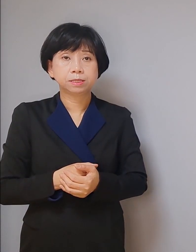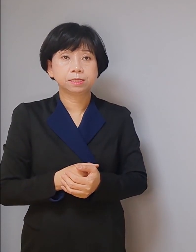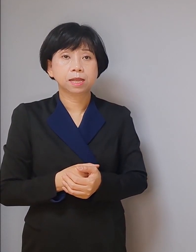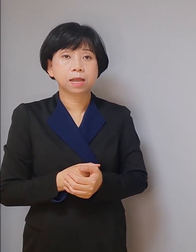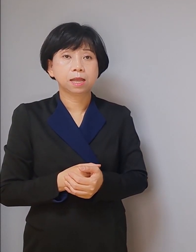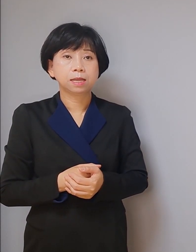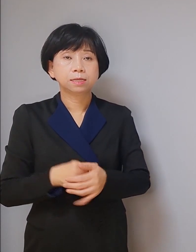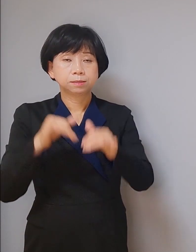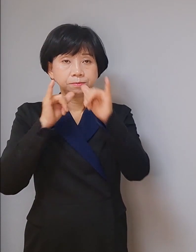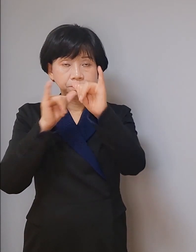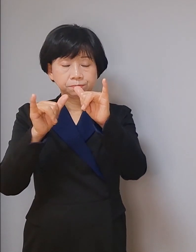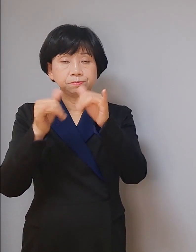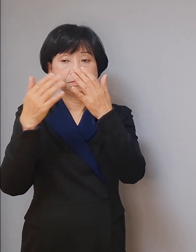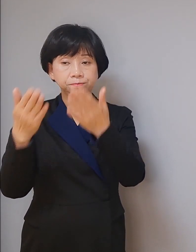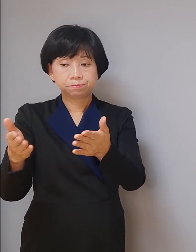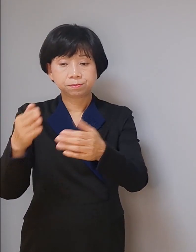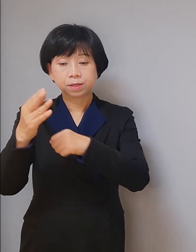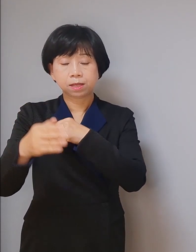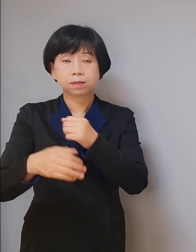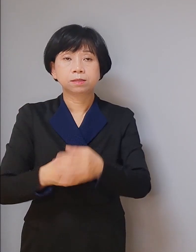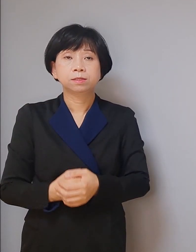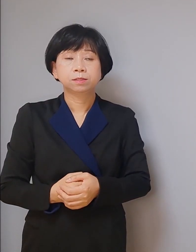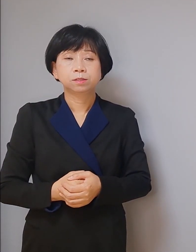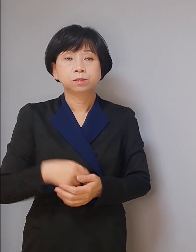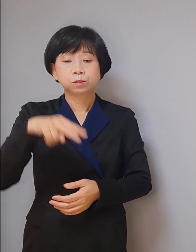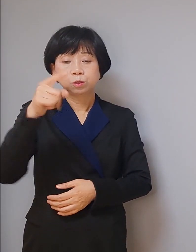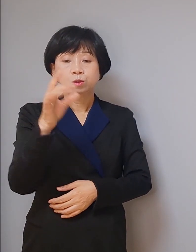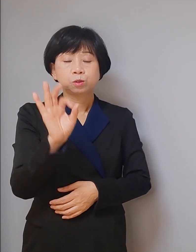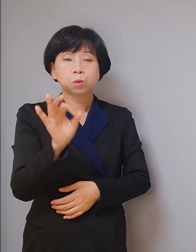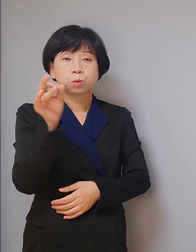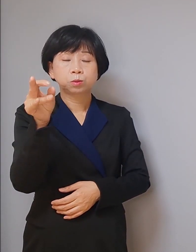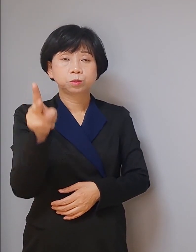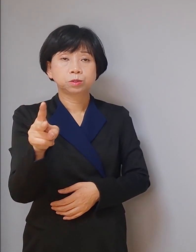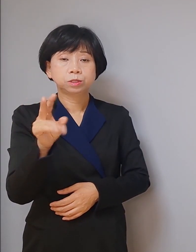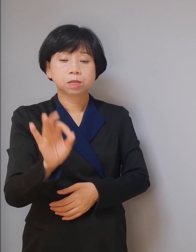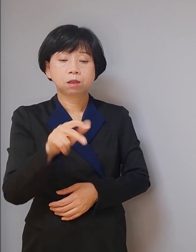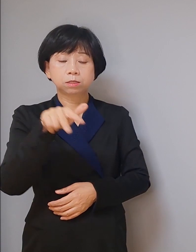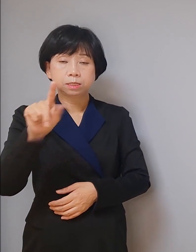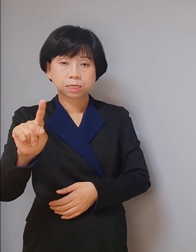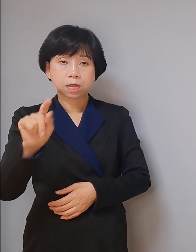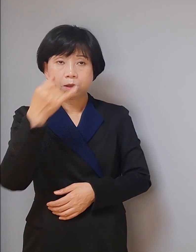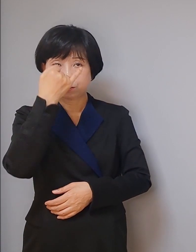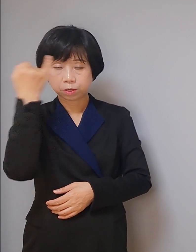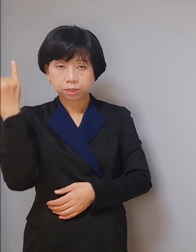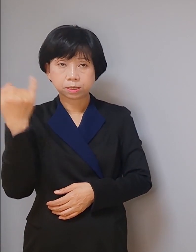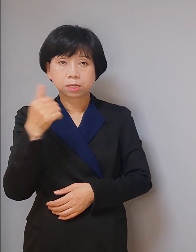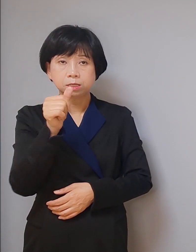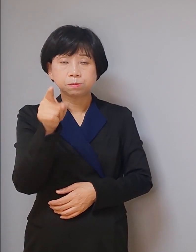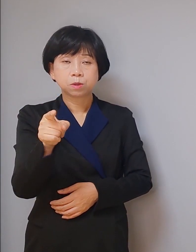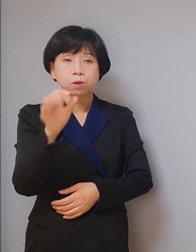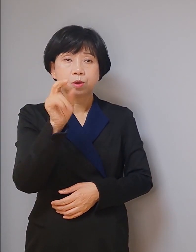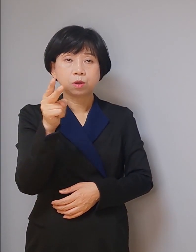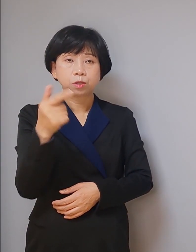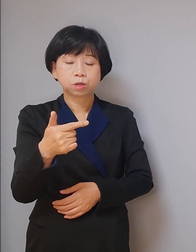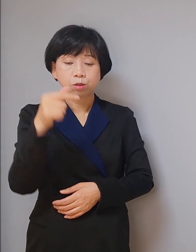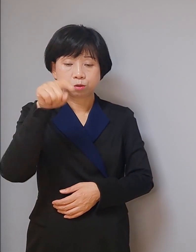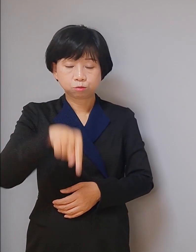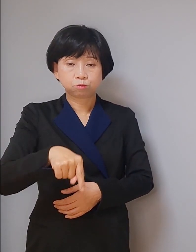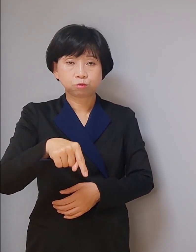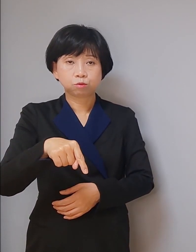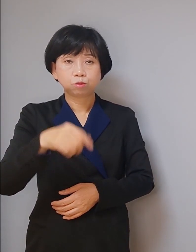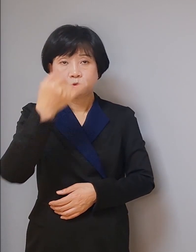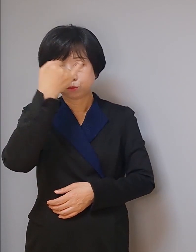하셔서 시상 받는 분이 있습니다. 송영자 권사님, 김정자 B 권사님, 허연호 권사님, 우리